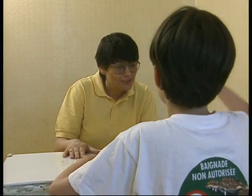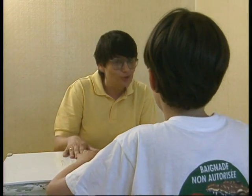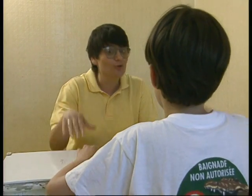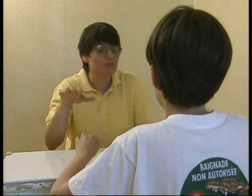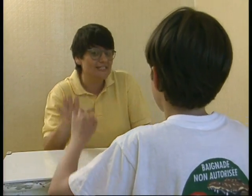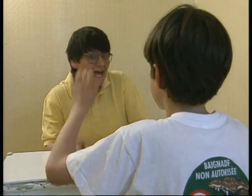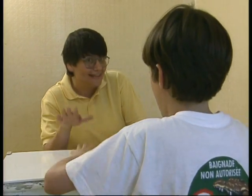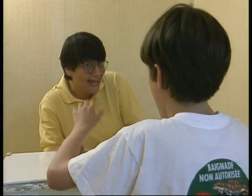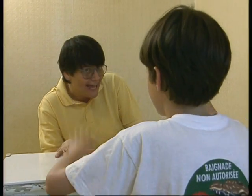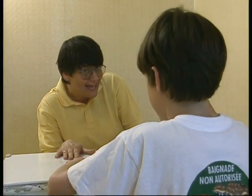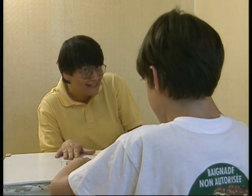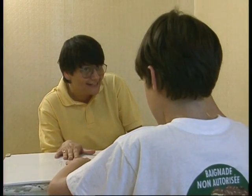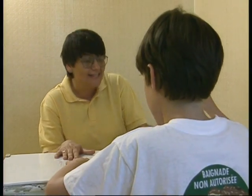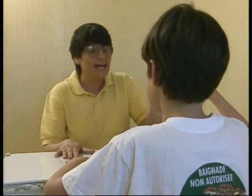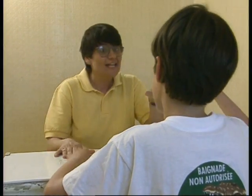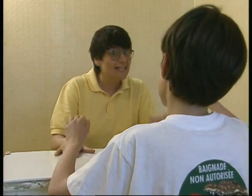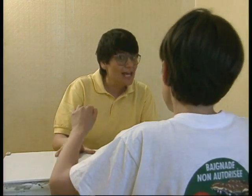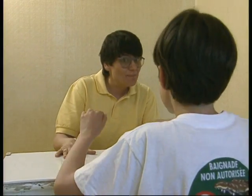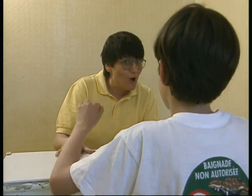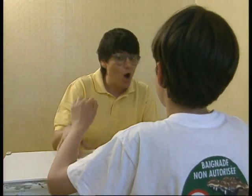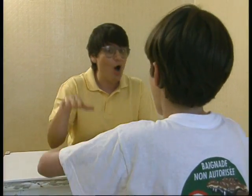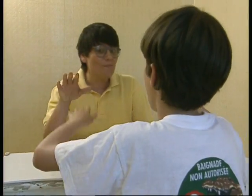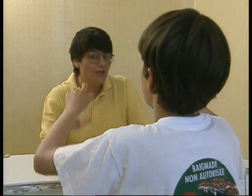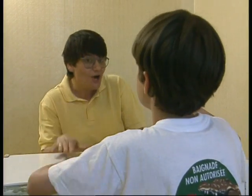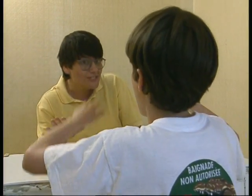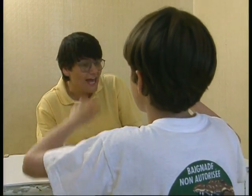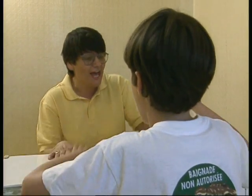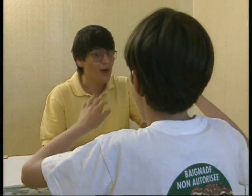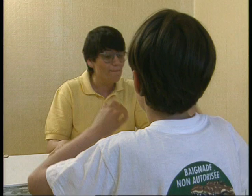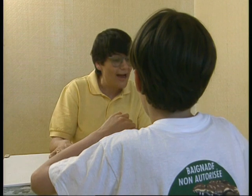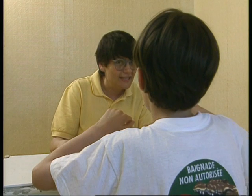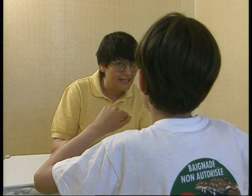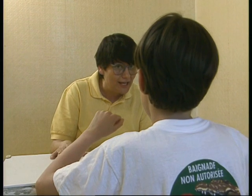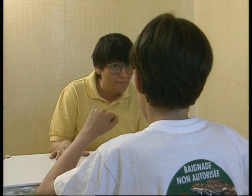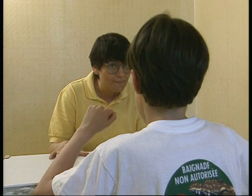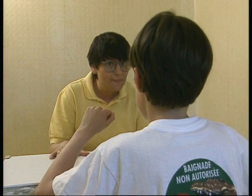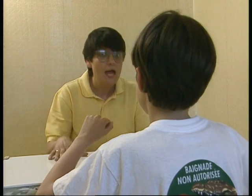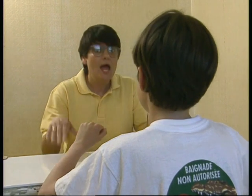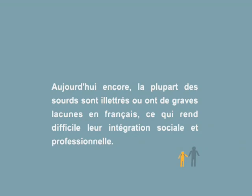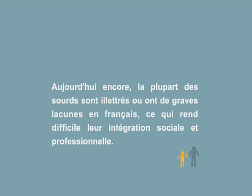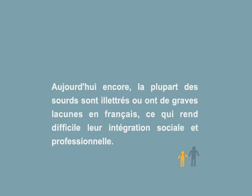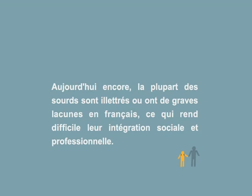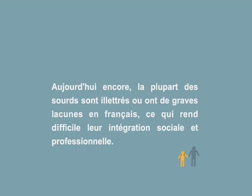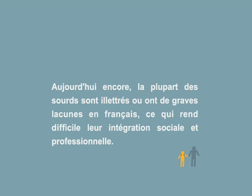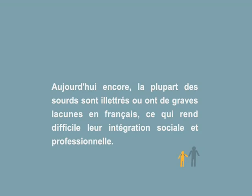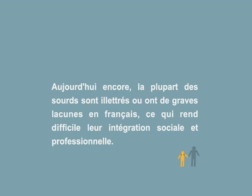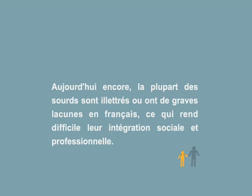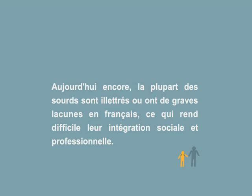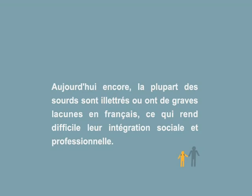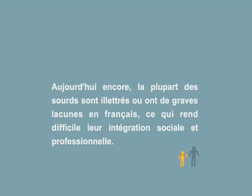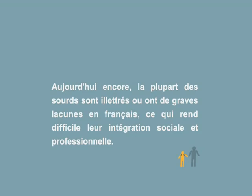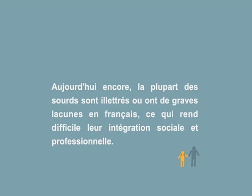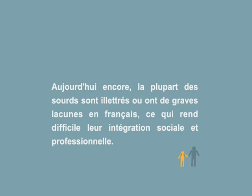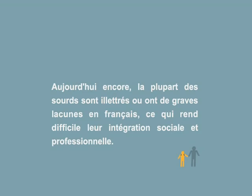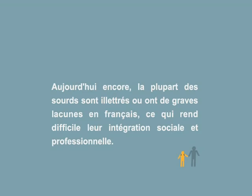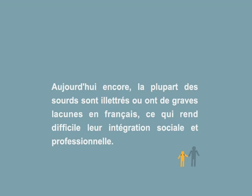portait sur sa tête des pommes dans un panier. Les pommes... Oh, je